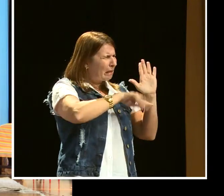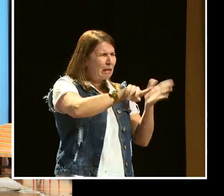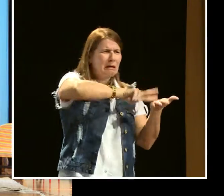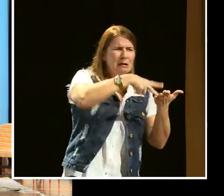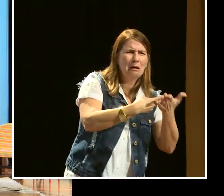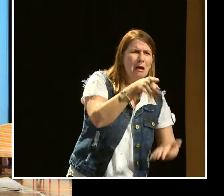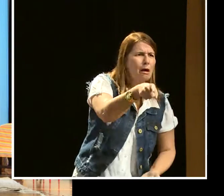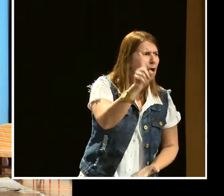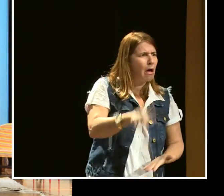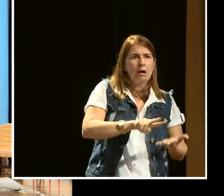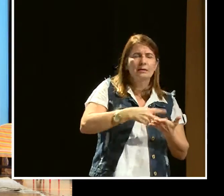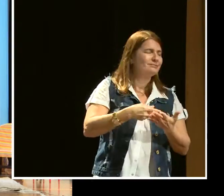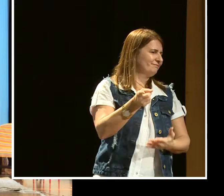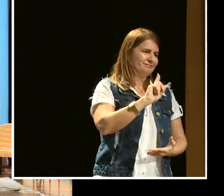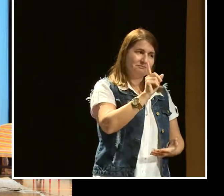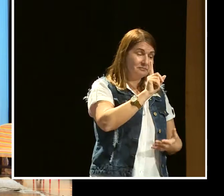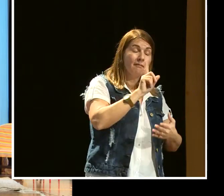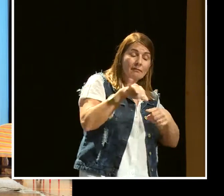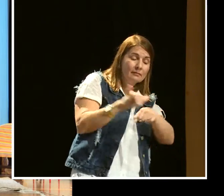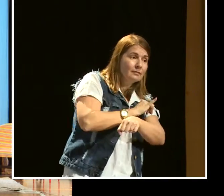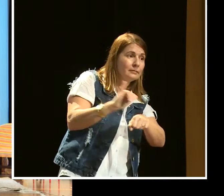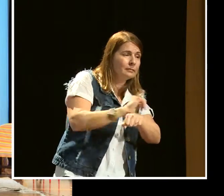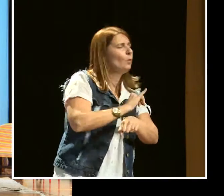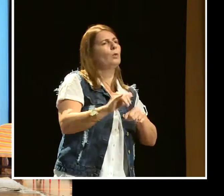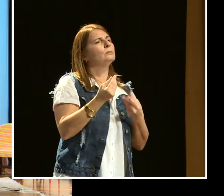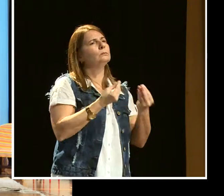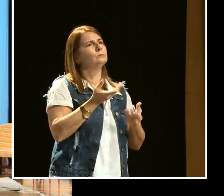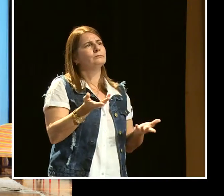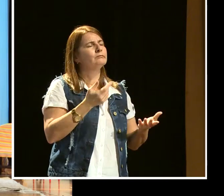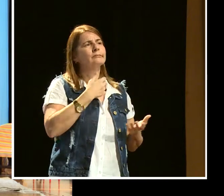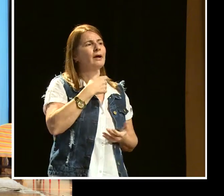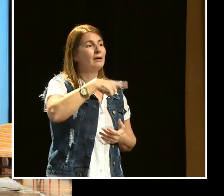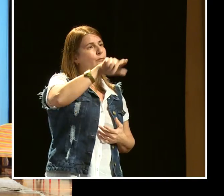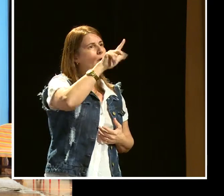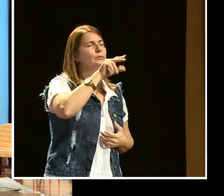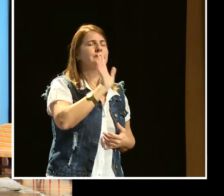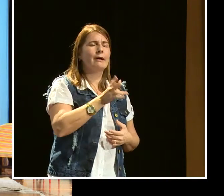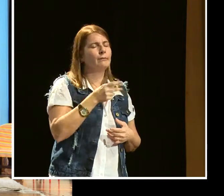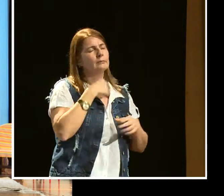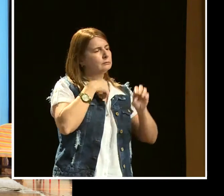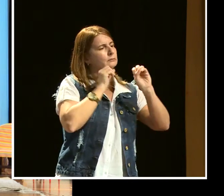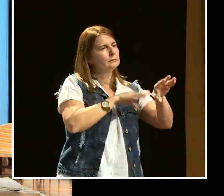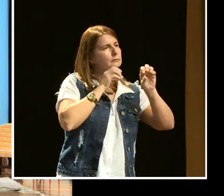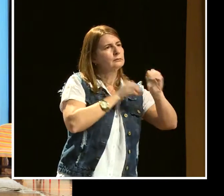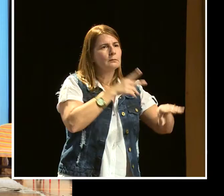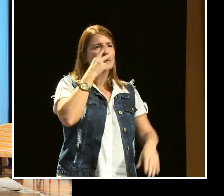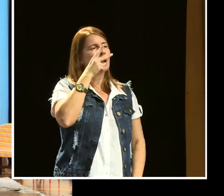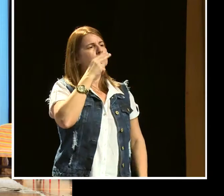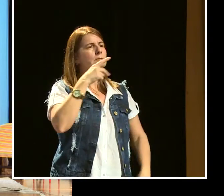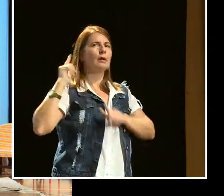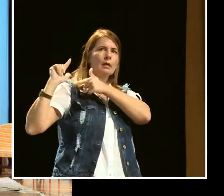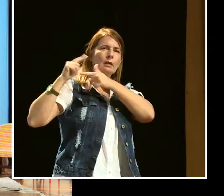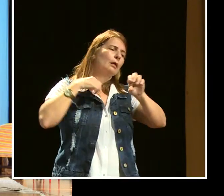Trabalhos também com produções textual em libras, que iam muito além de processo de tradução.